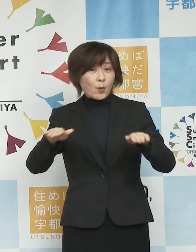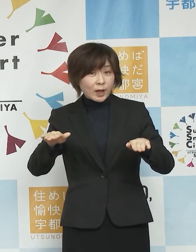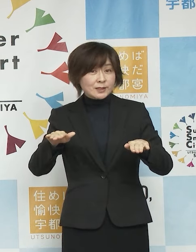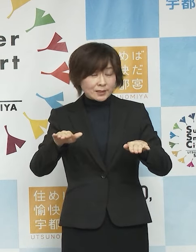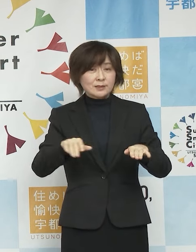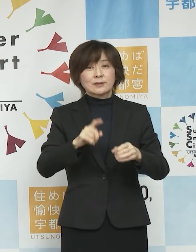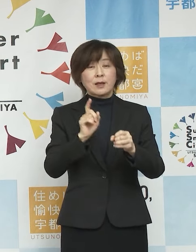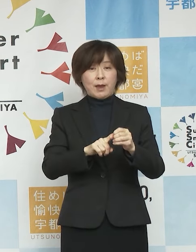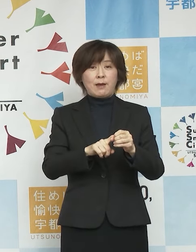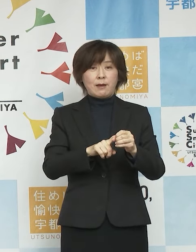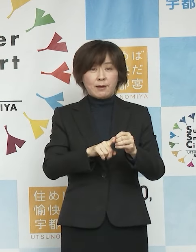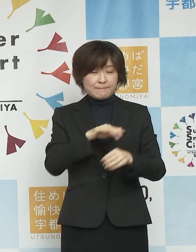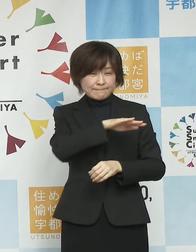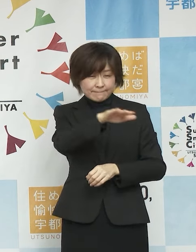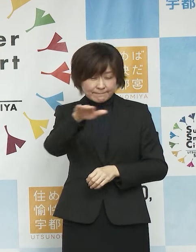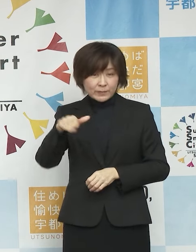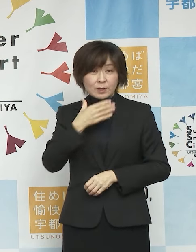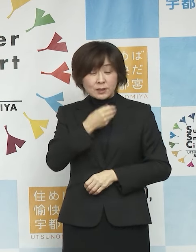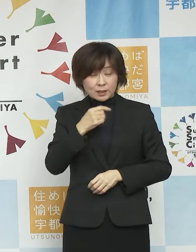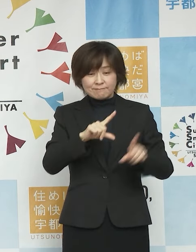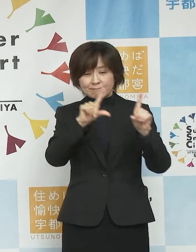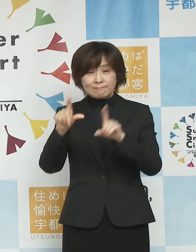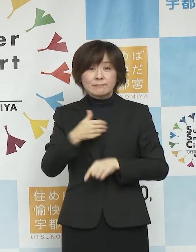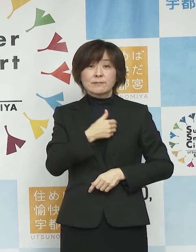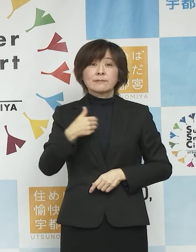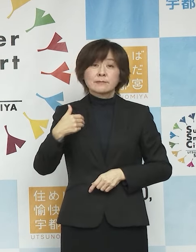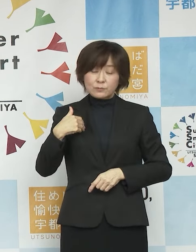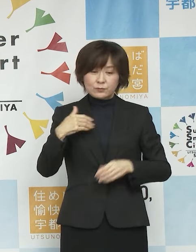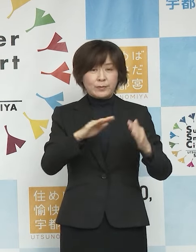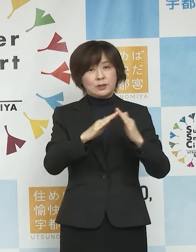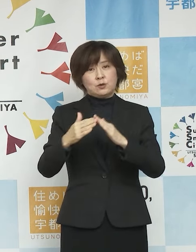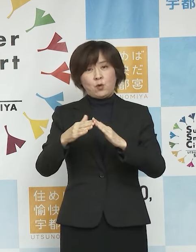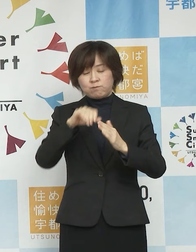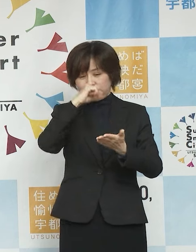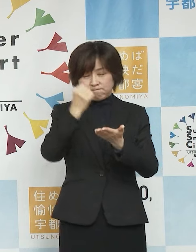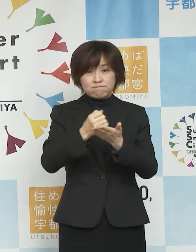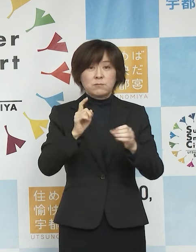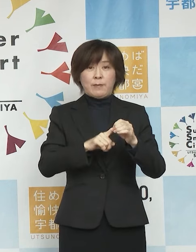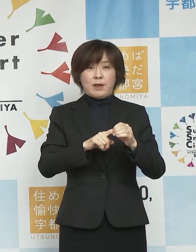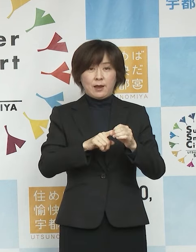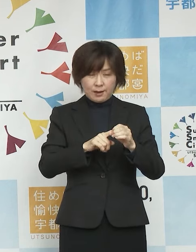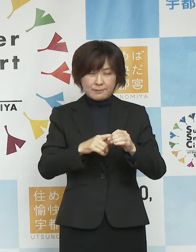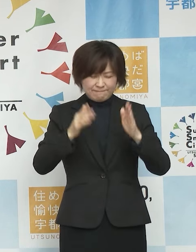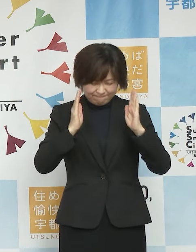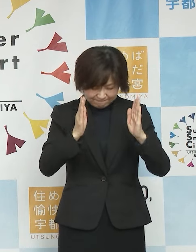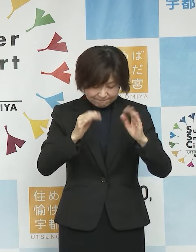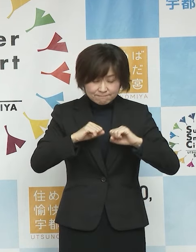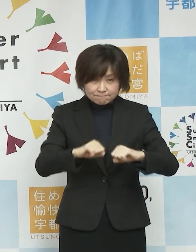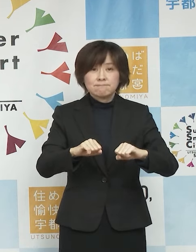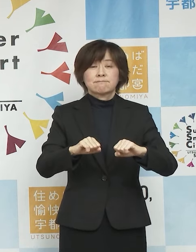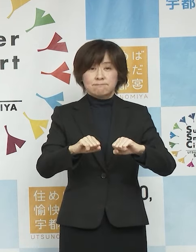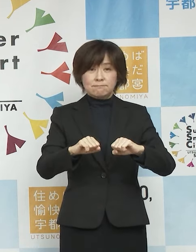世代のため、誰もが幸せに暮らすことができる町の実現に全力を尽くしてまいります